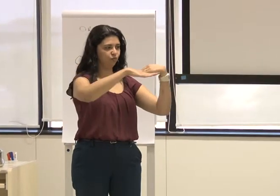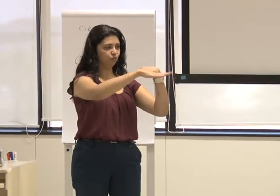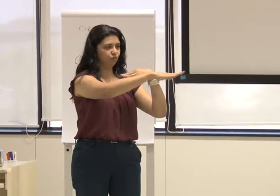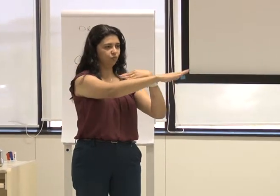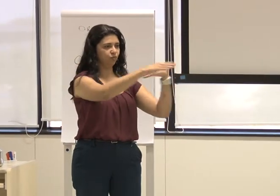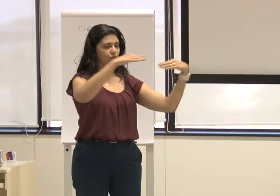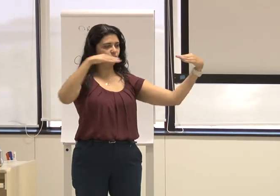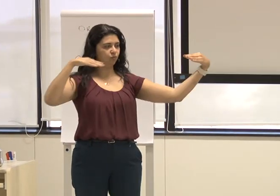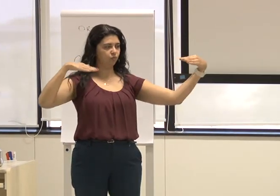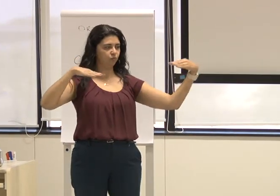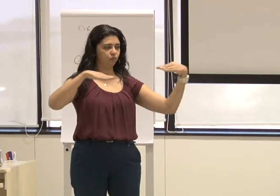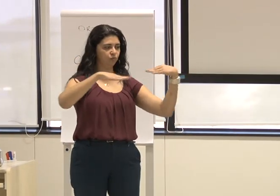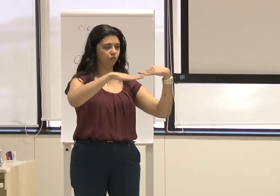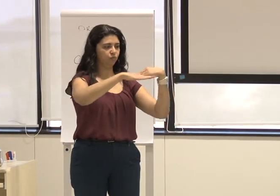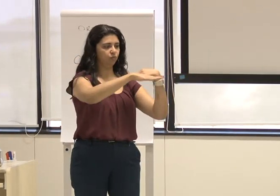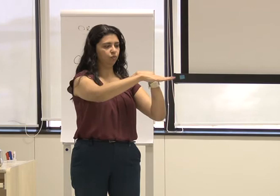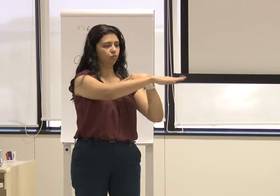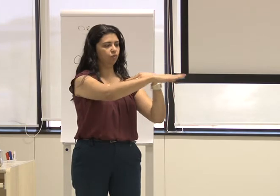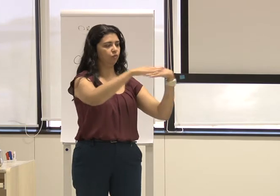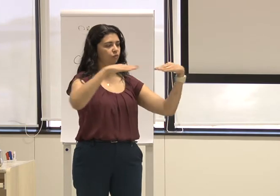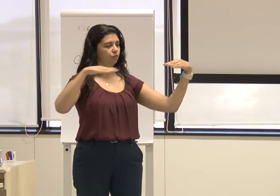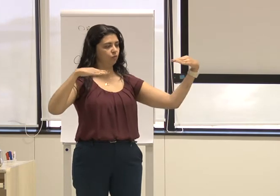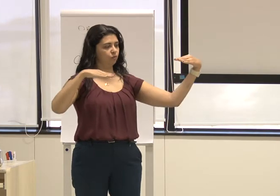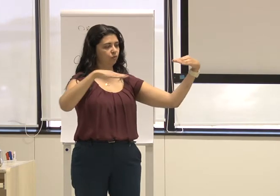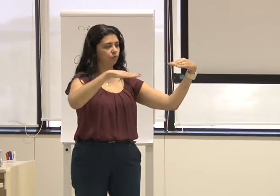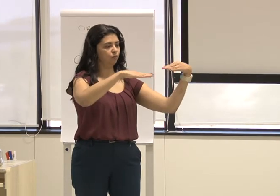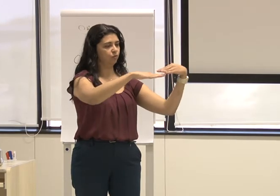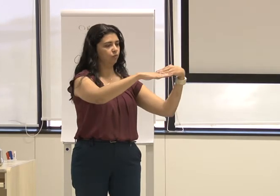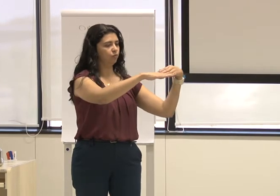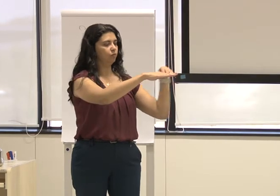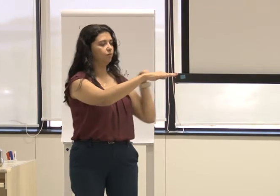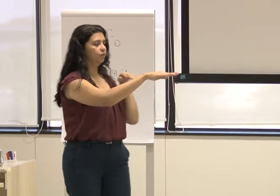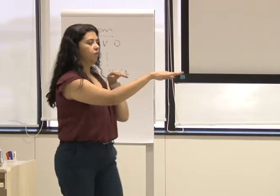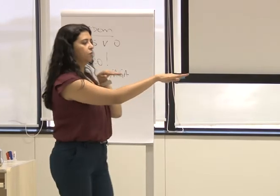Avião se chocou. calma, calma.